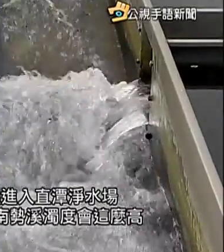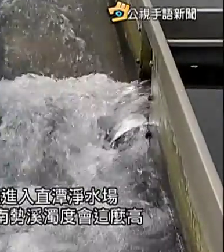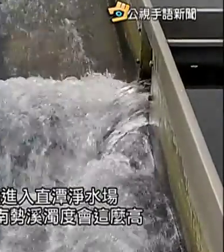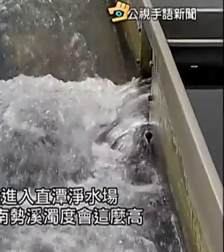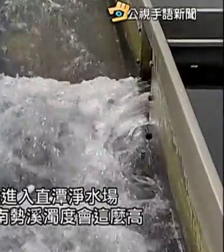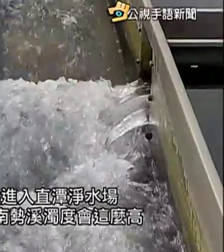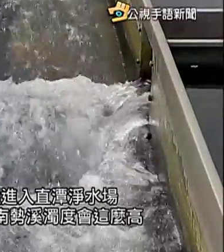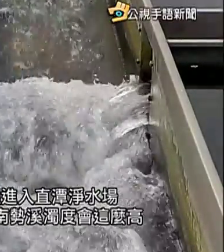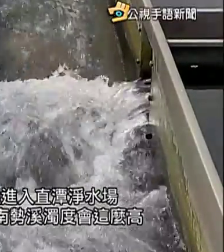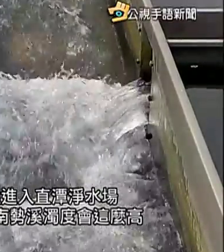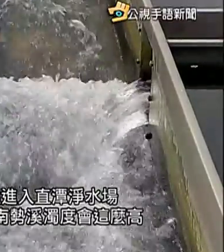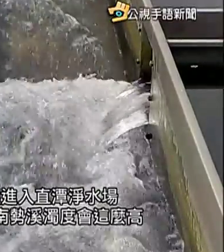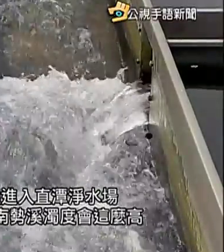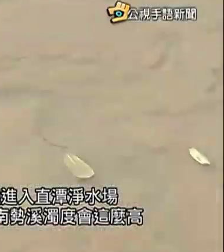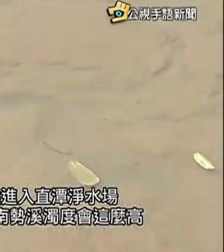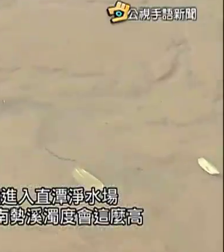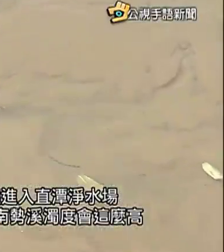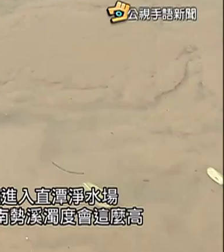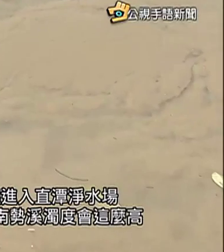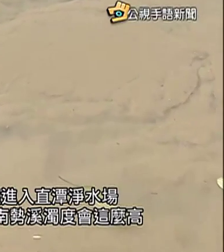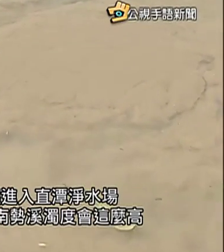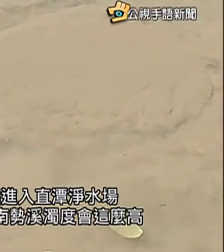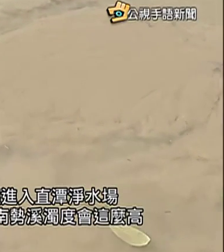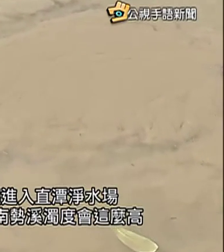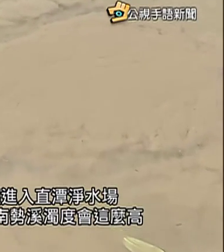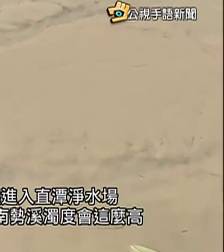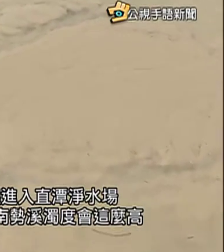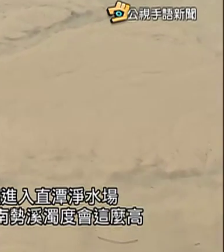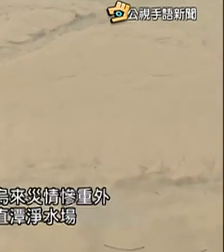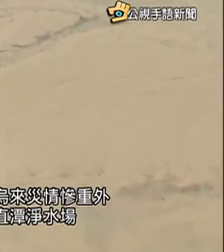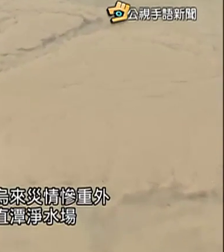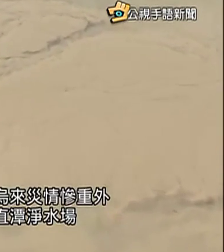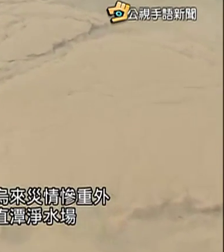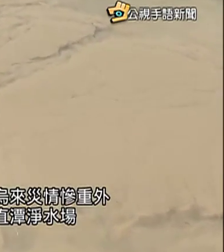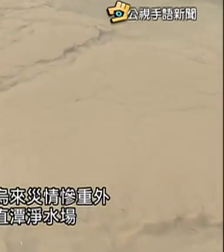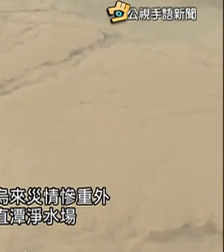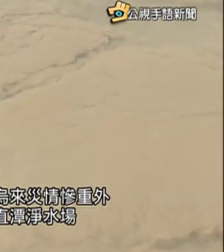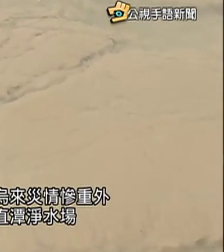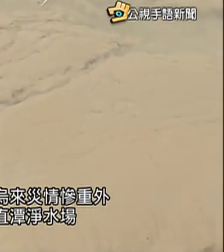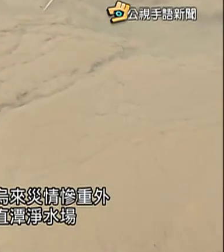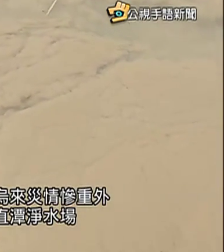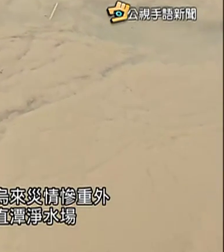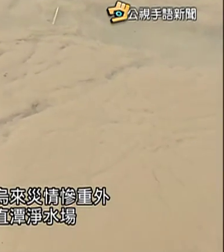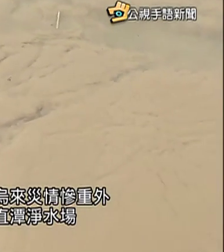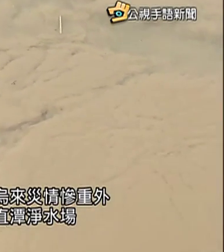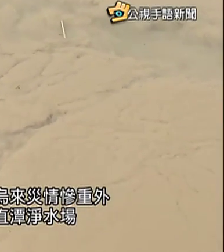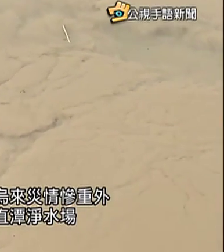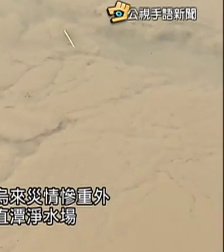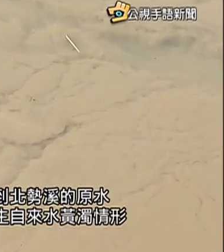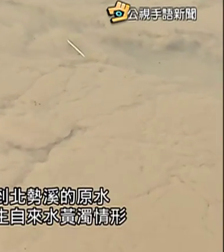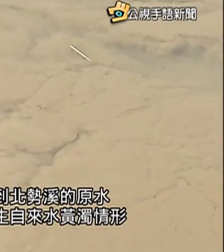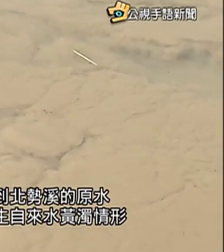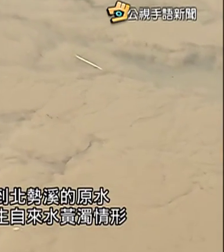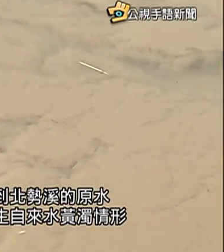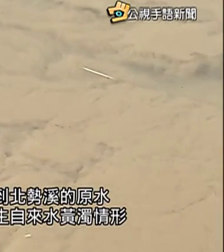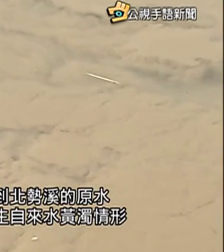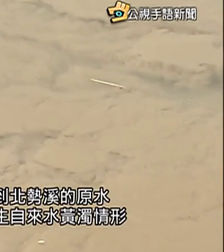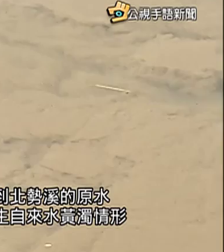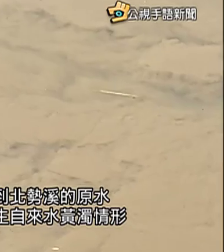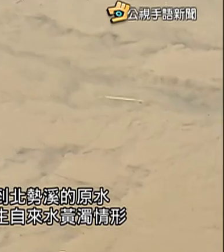净水厂。推估这次南势溪水浊度会这么高，除了乌来灾情惨重外，直潭净水厂也取不到北势溪的原水，才会